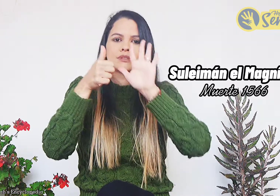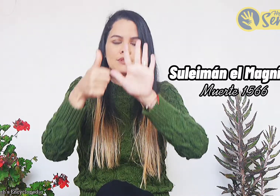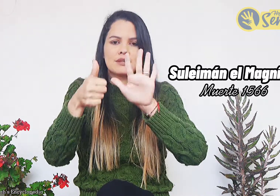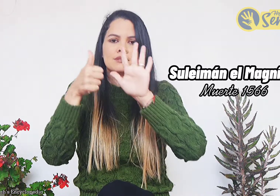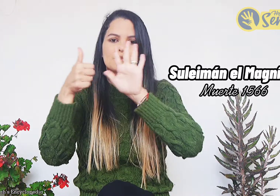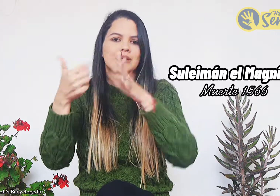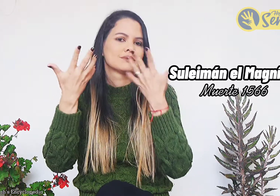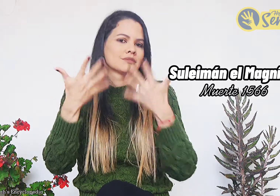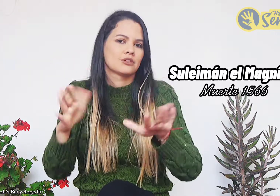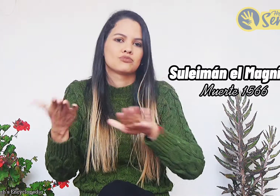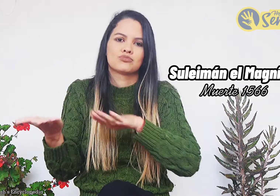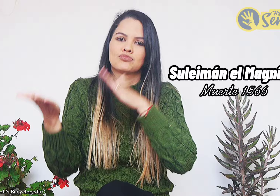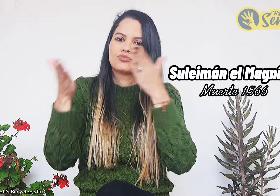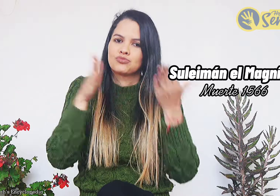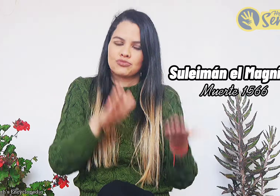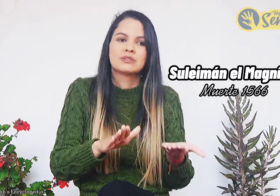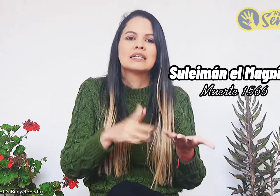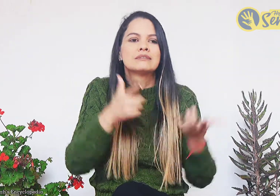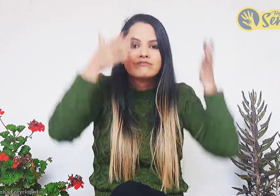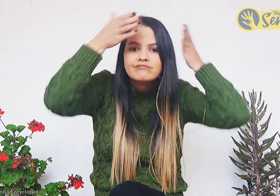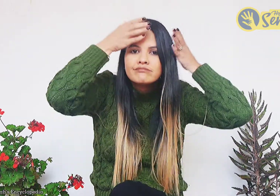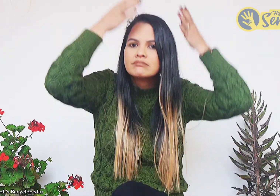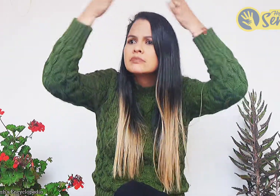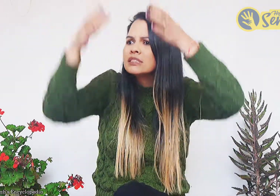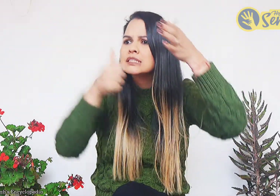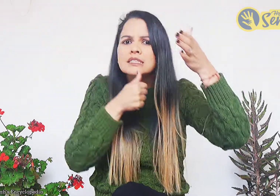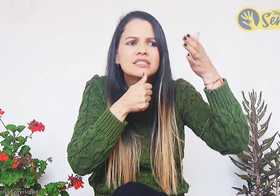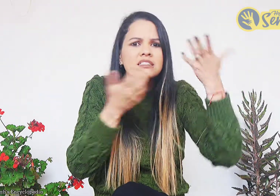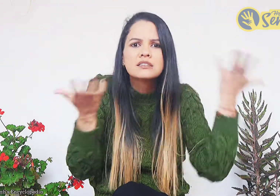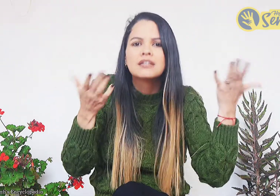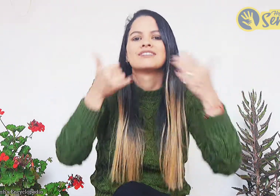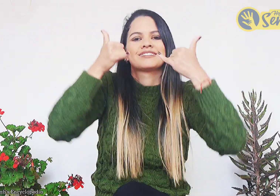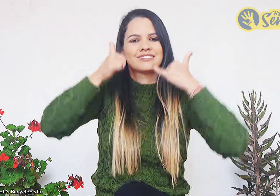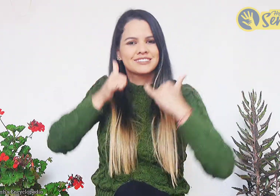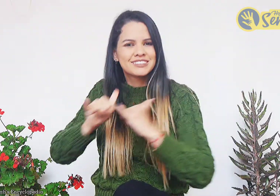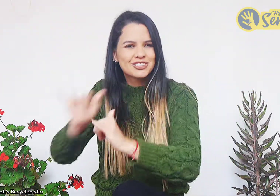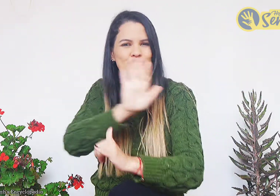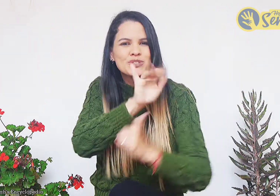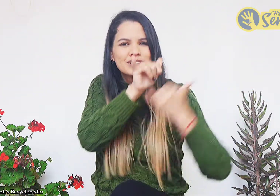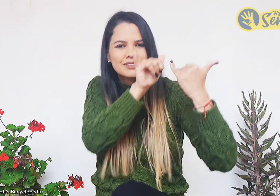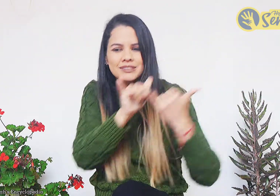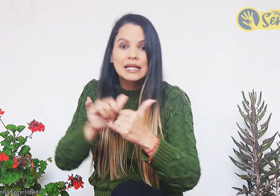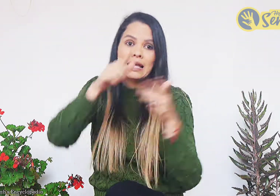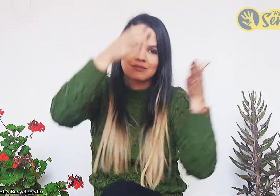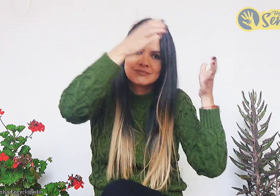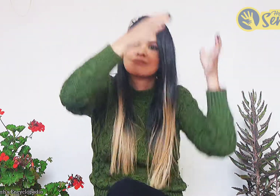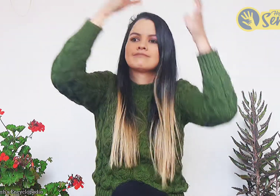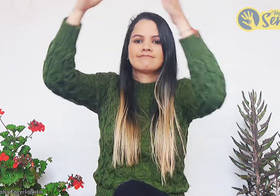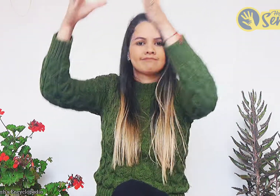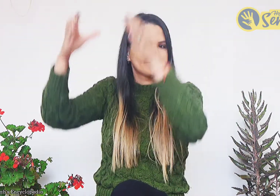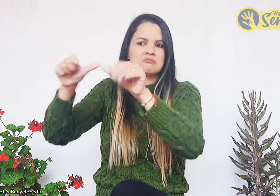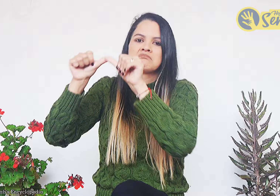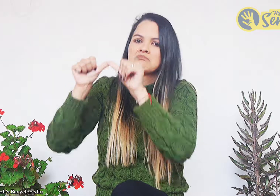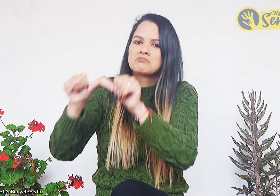1566, como están viendo en pantalla. En ese momento le tocó heredar el trono a su hijo. Este nuevo